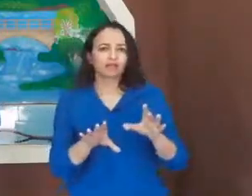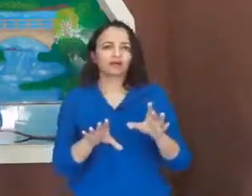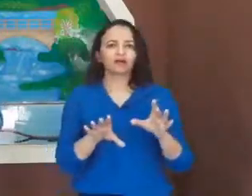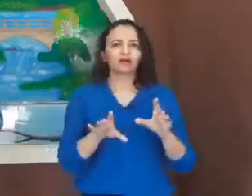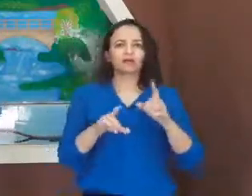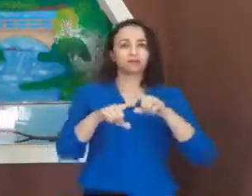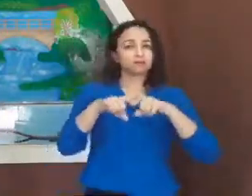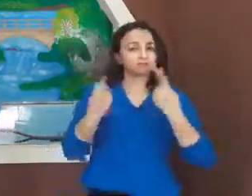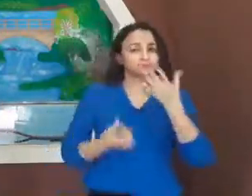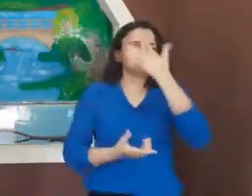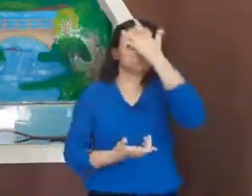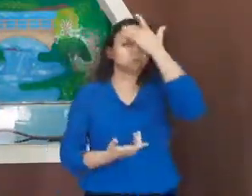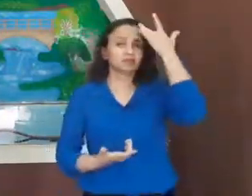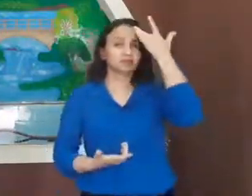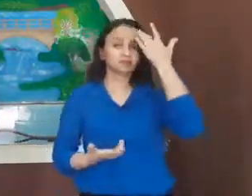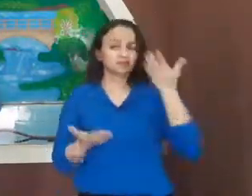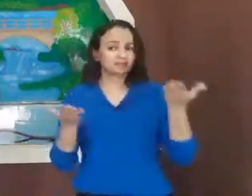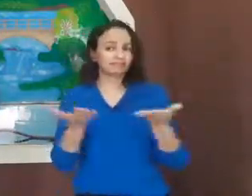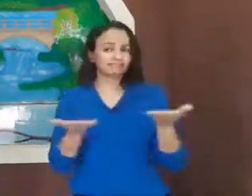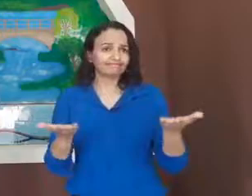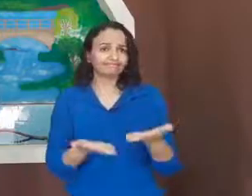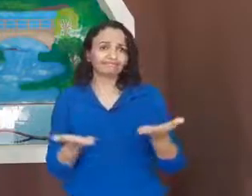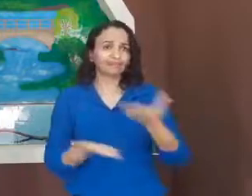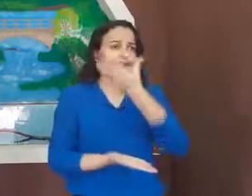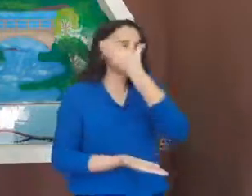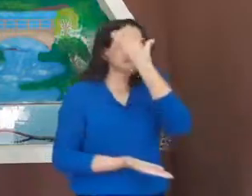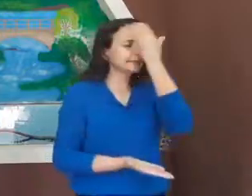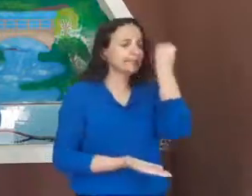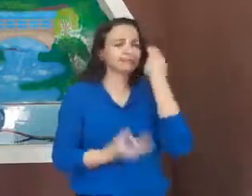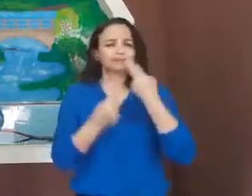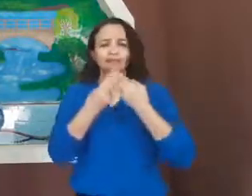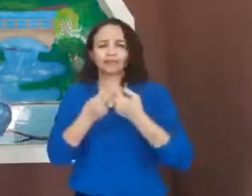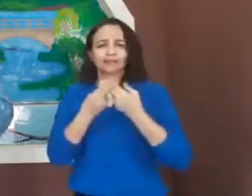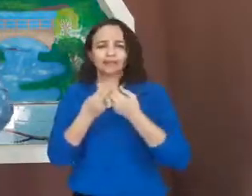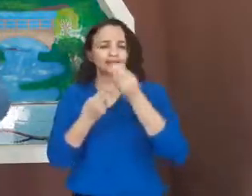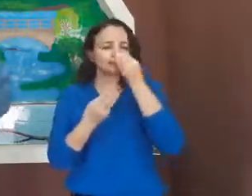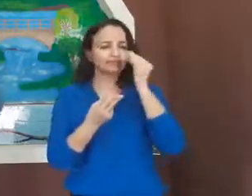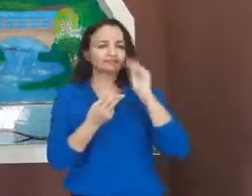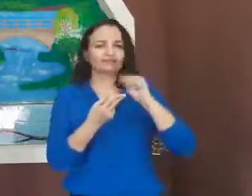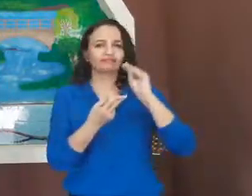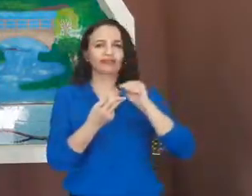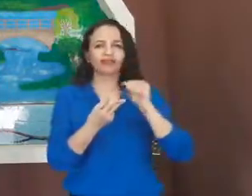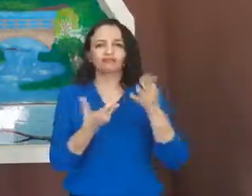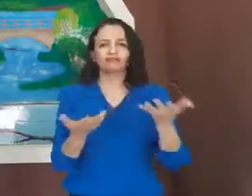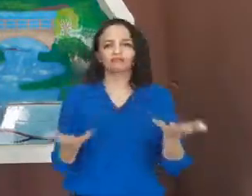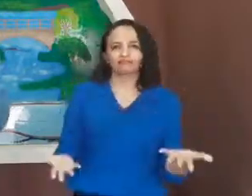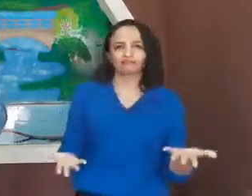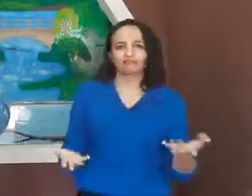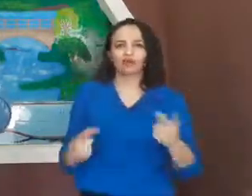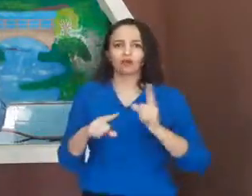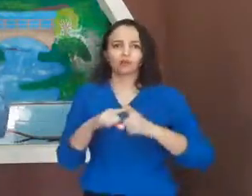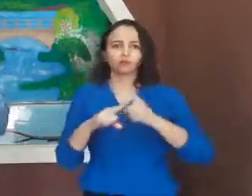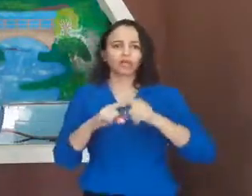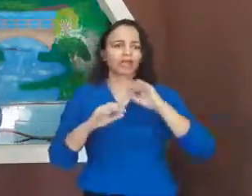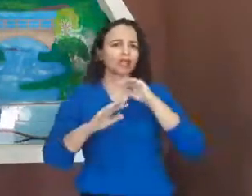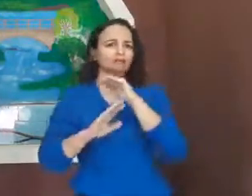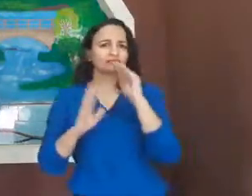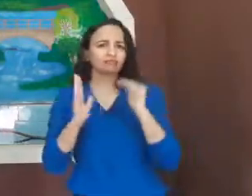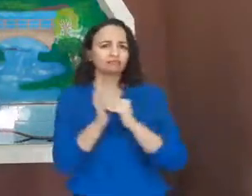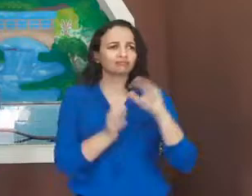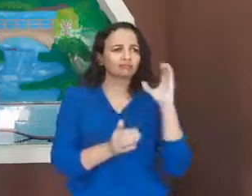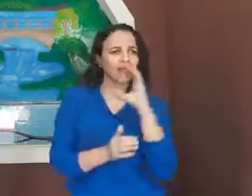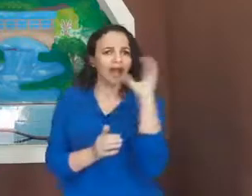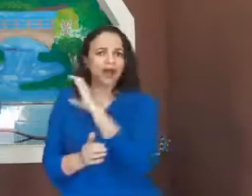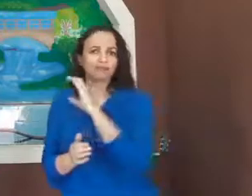geração atual. Por que a geração atual tem esquecido a paciência? Porque nós somos a geração do fast food, ou seja,